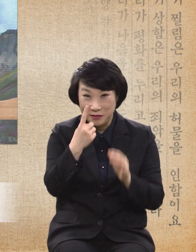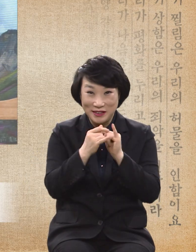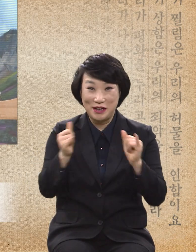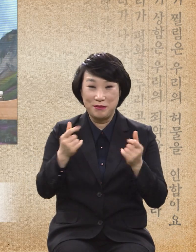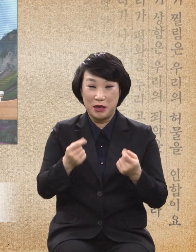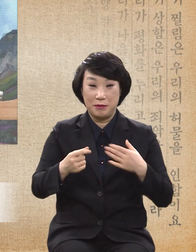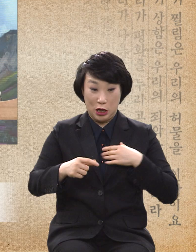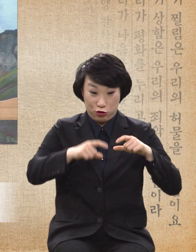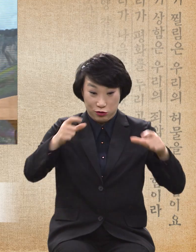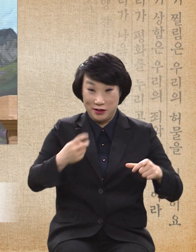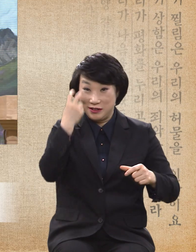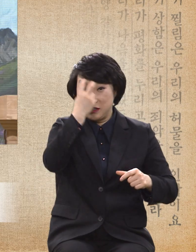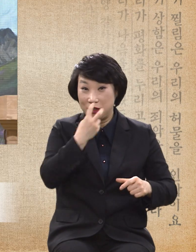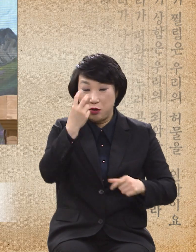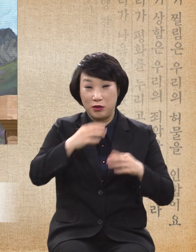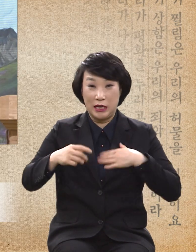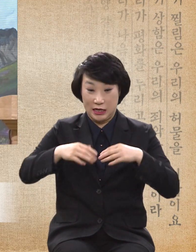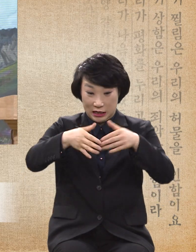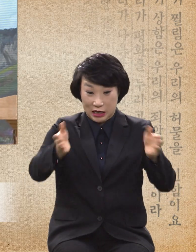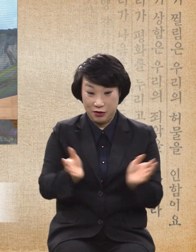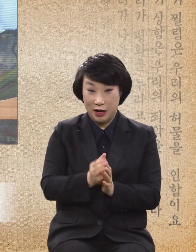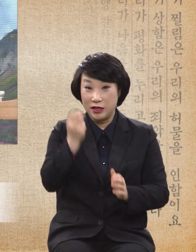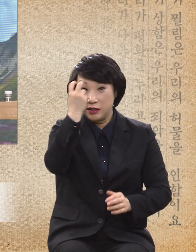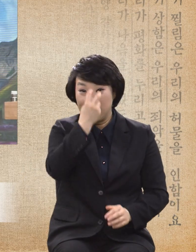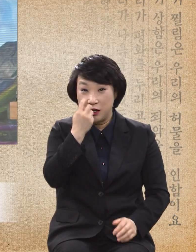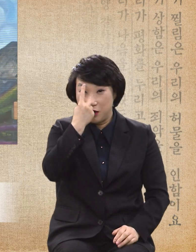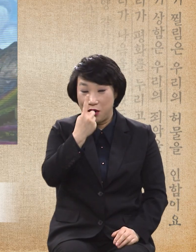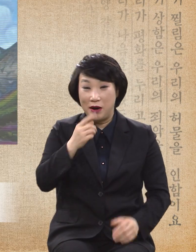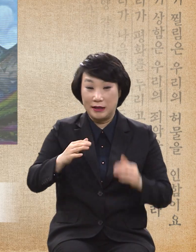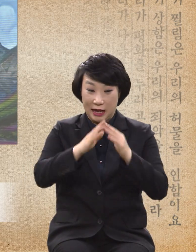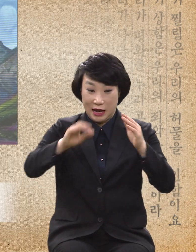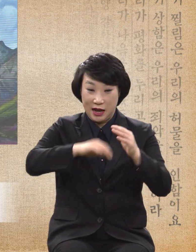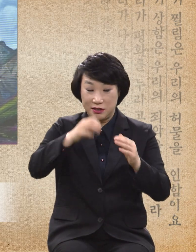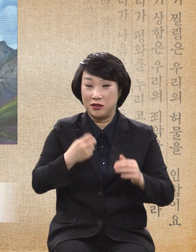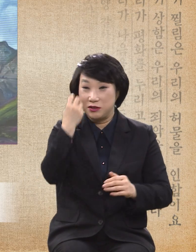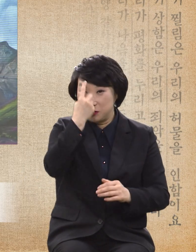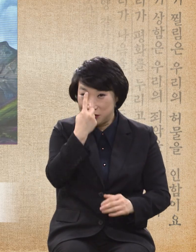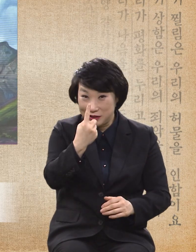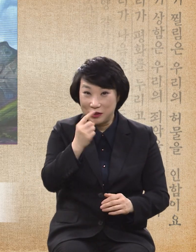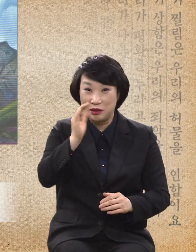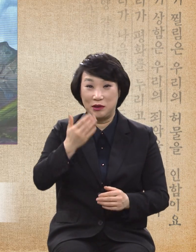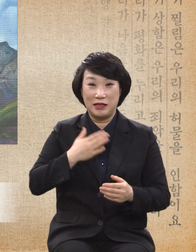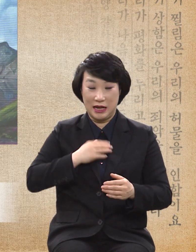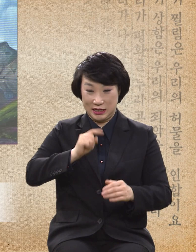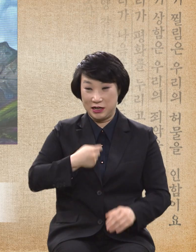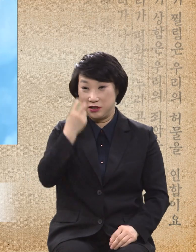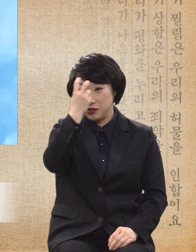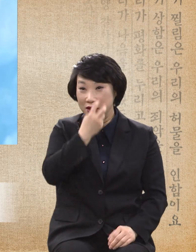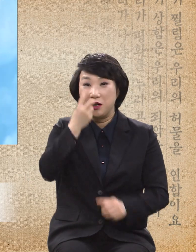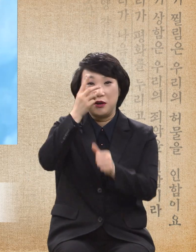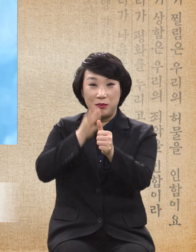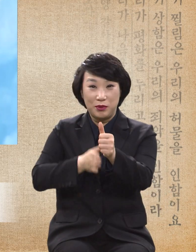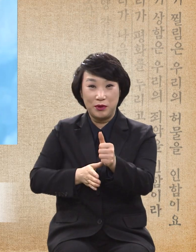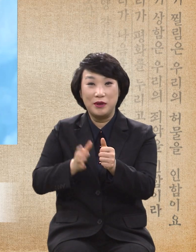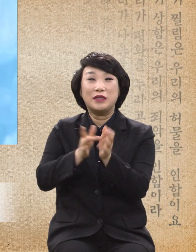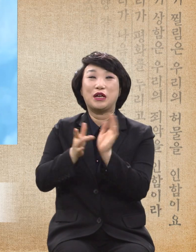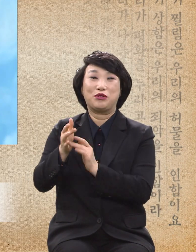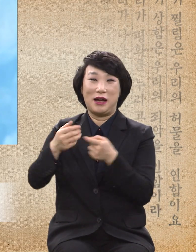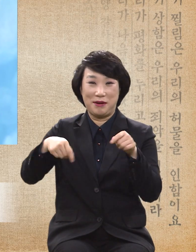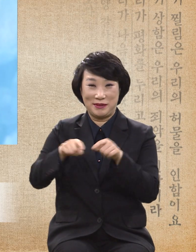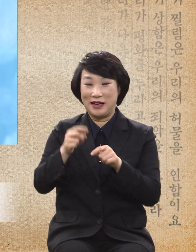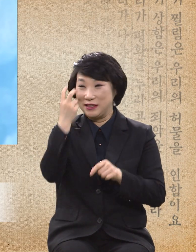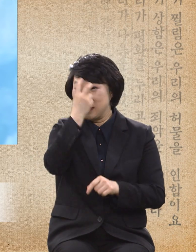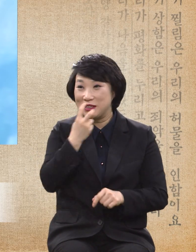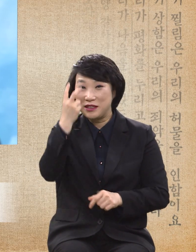구역을 지키고 기관을 지키고 가정을 지키고 나를 지키되 예수를